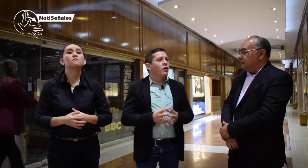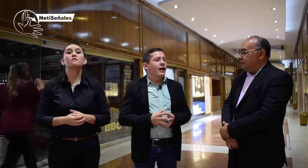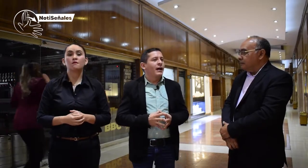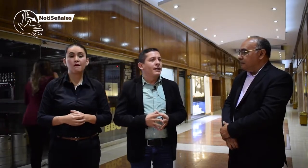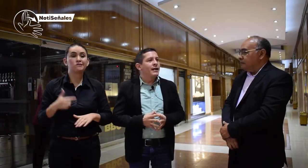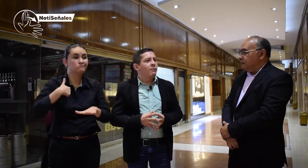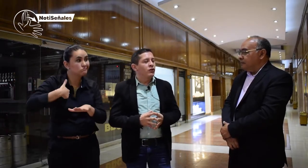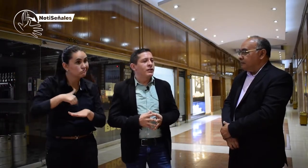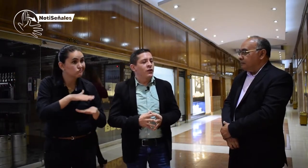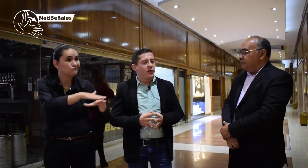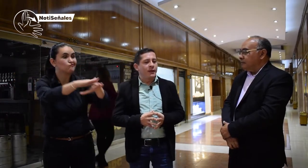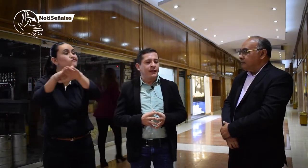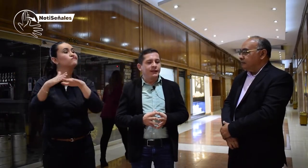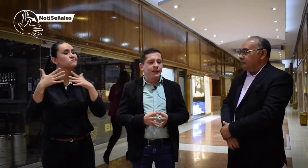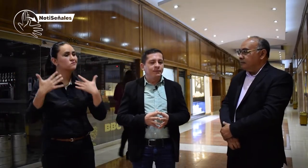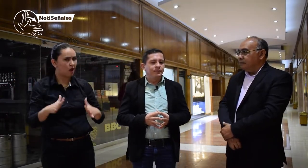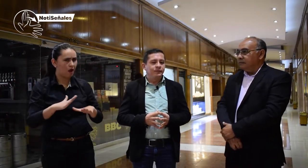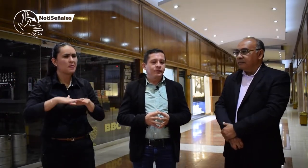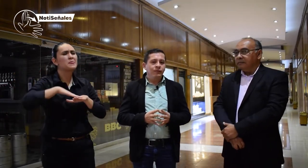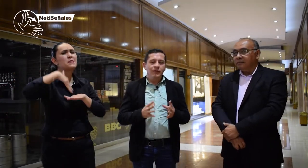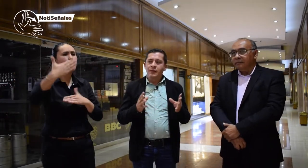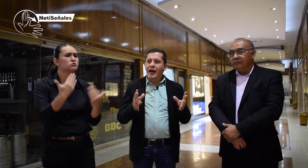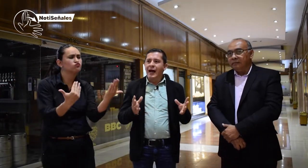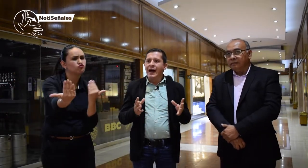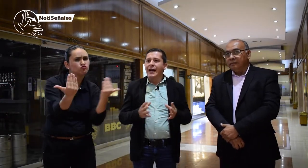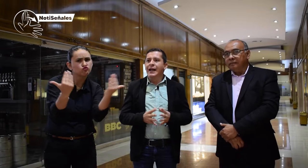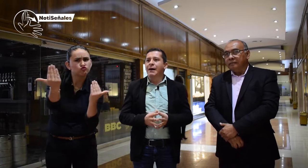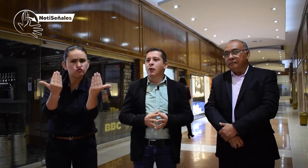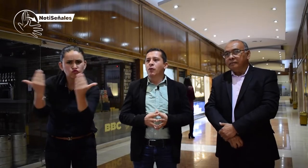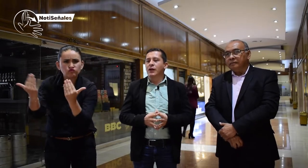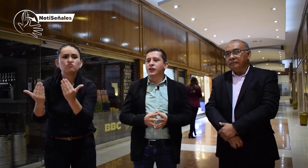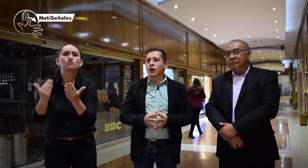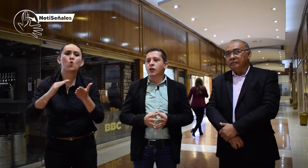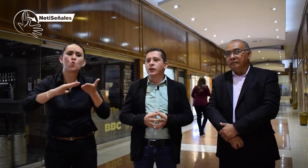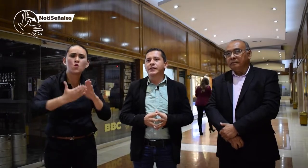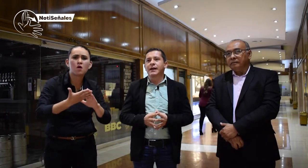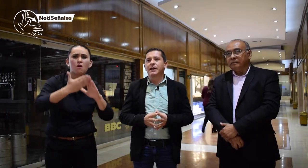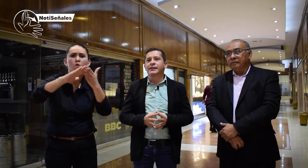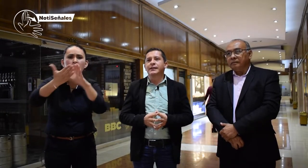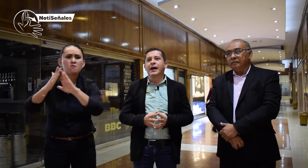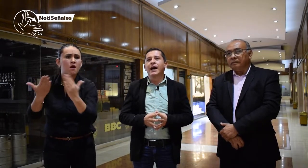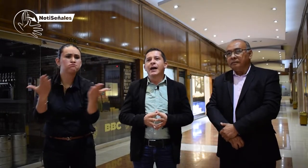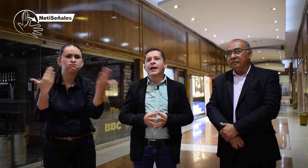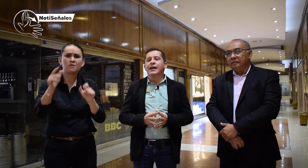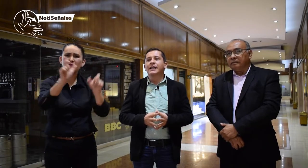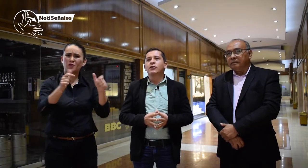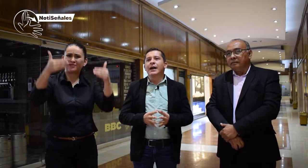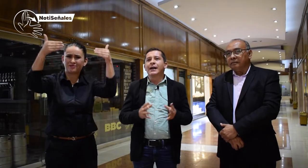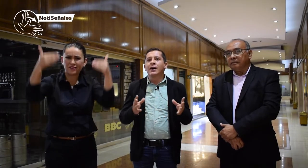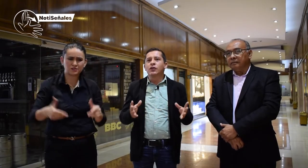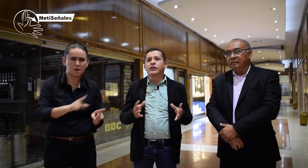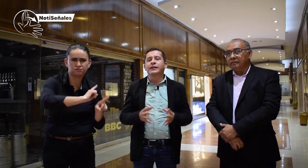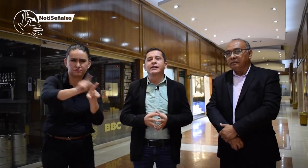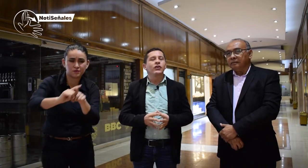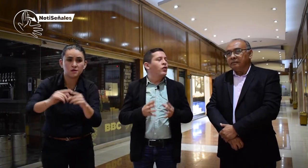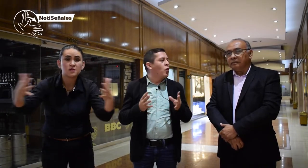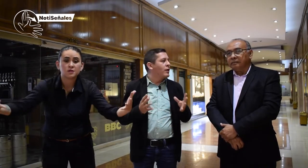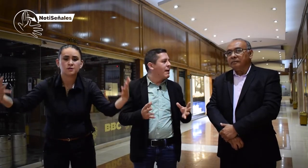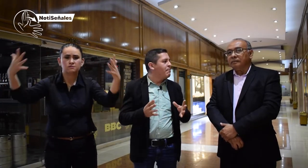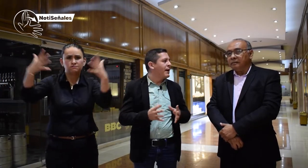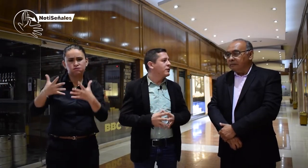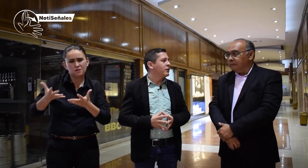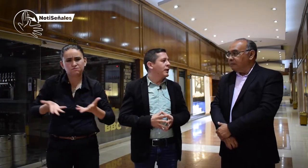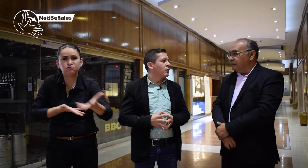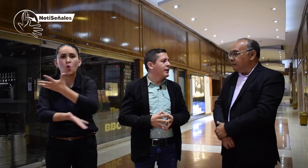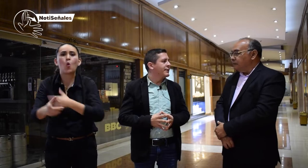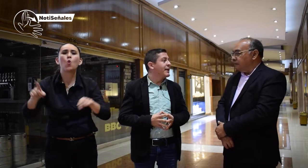Poder convocar ya posteriormente a la población con discapacidad y hacer una gran concertación, un